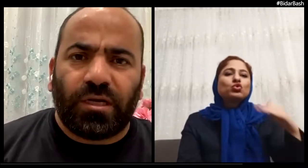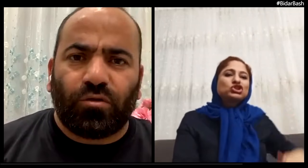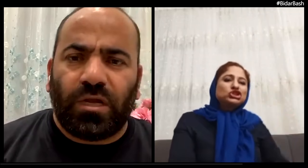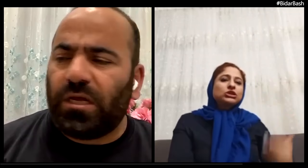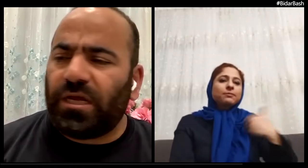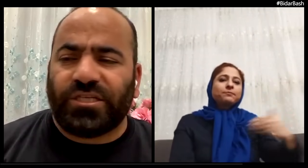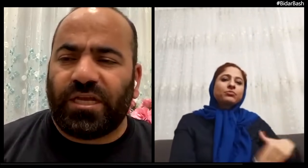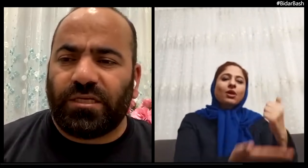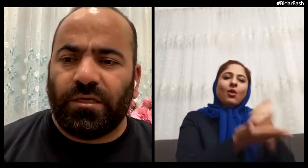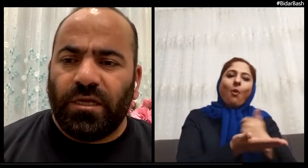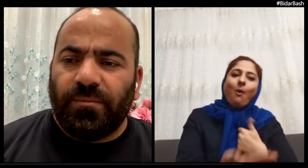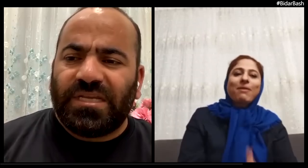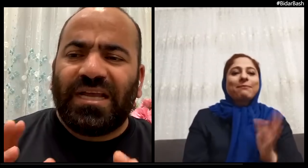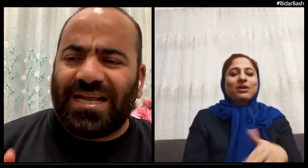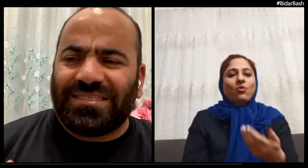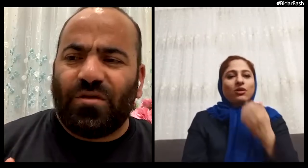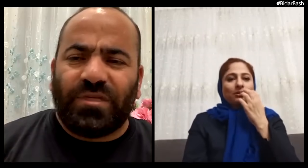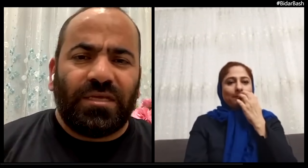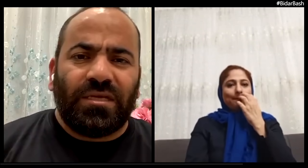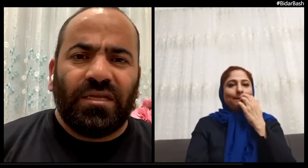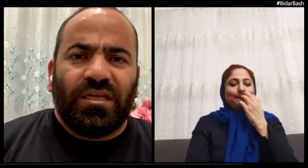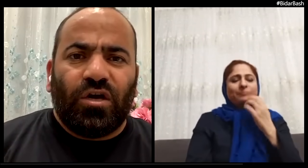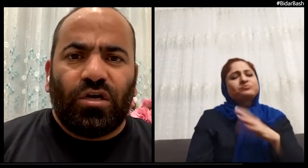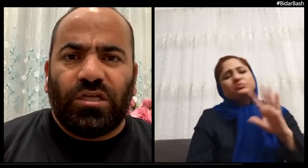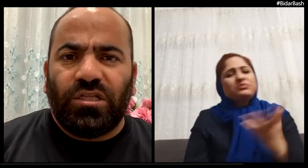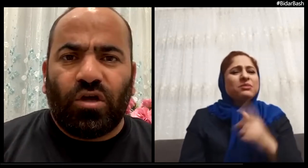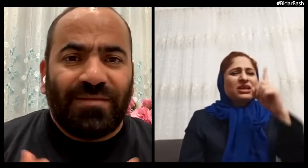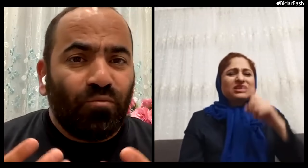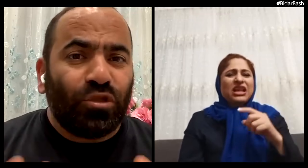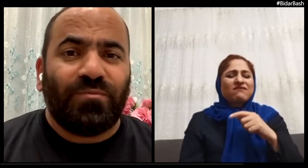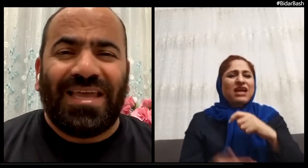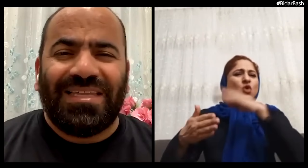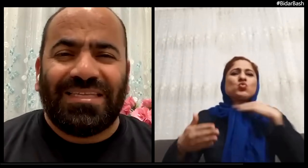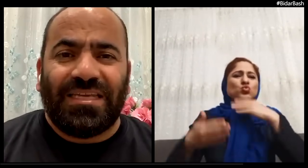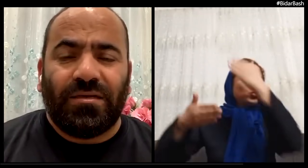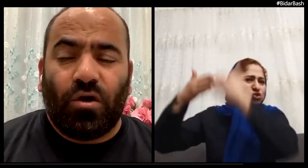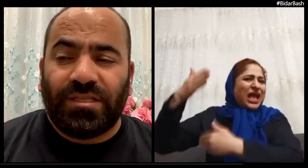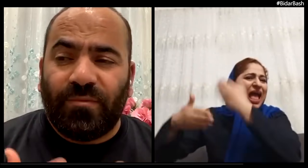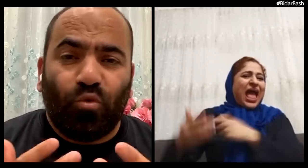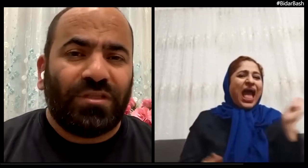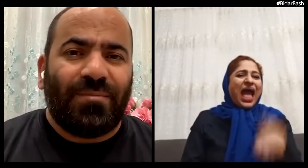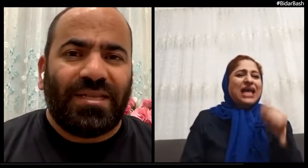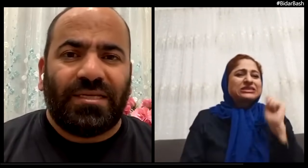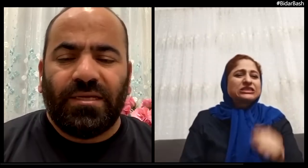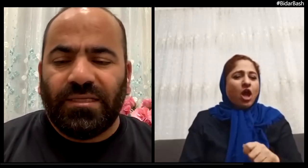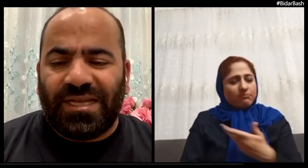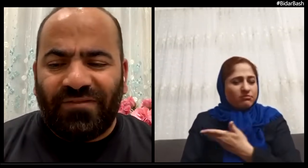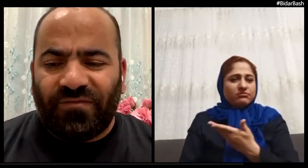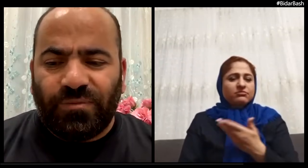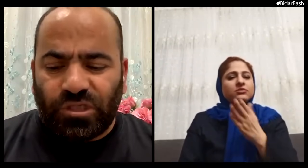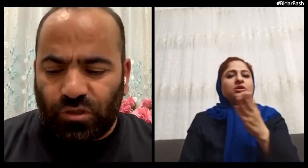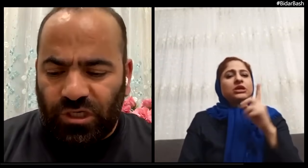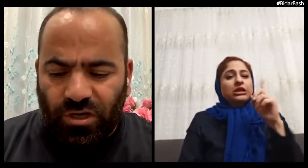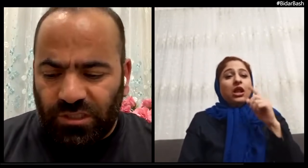میخوان کار خیر کنن، خیلی قشنگه. مثلا یه قصابیه، این آدم مطمئنیه، آدم معتبریه،